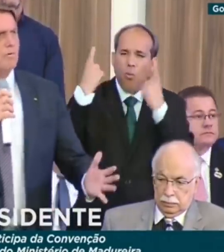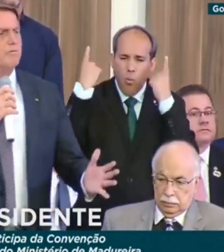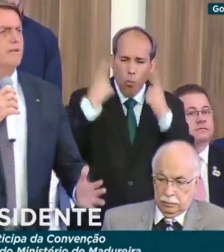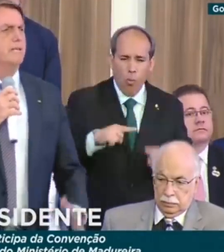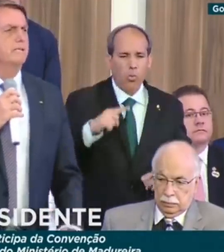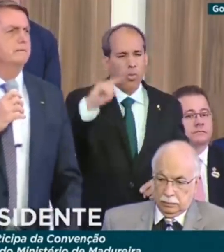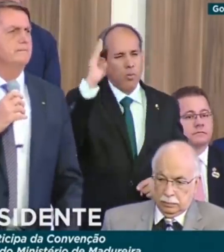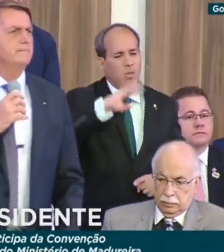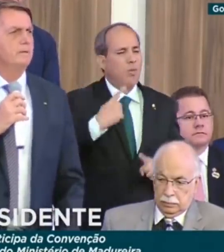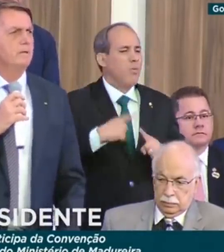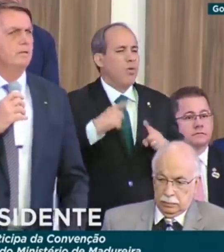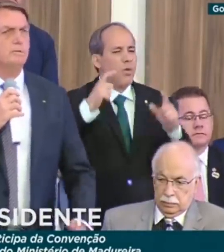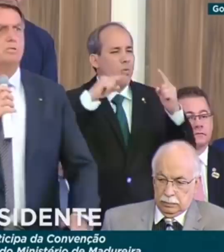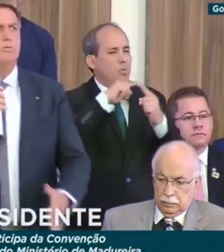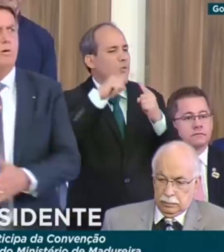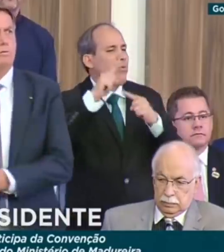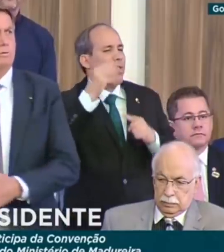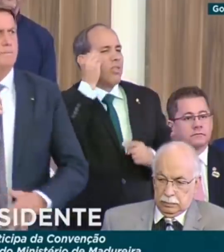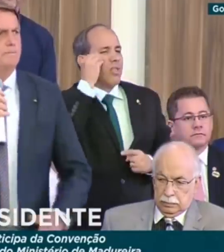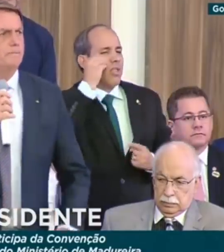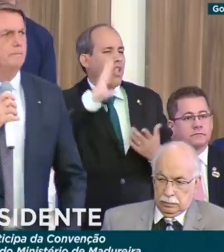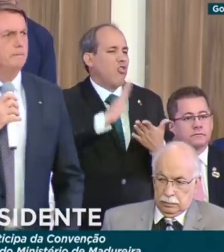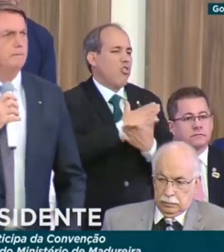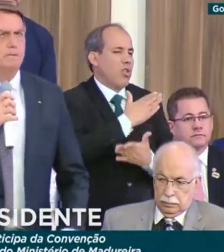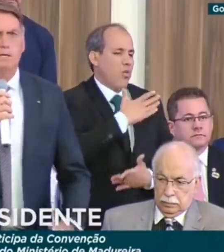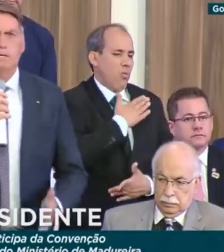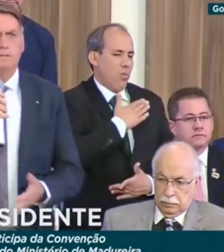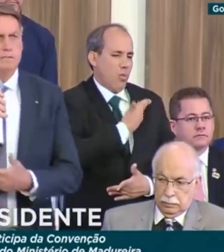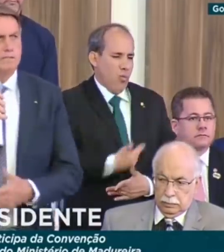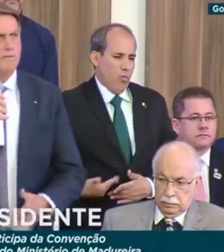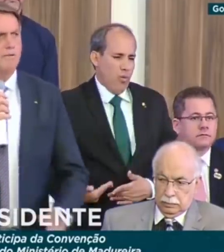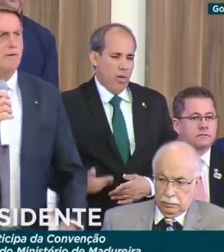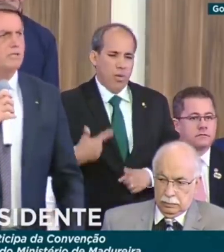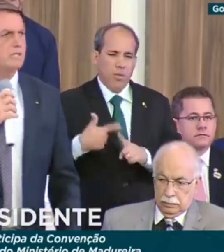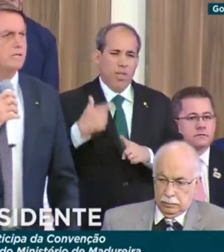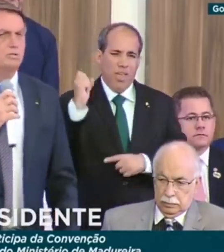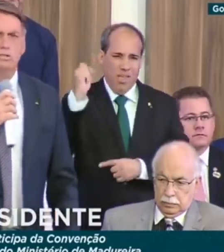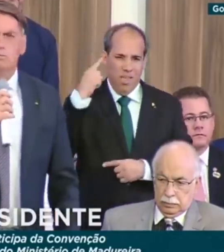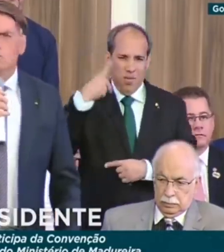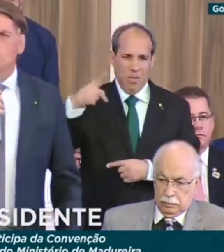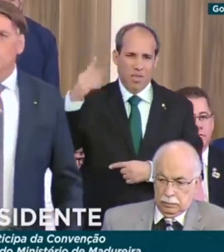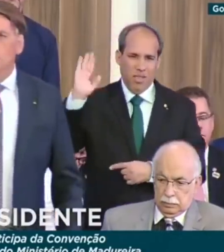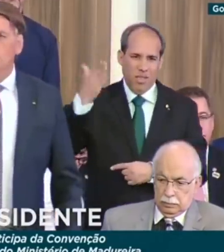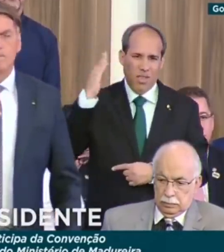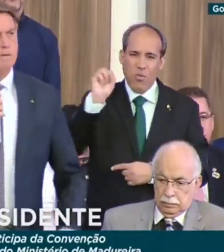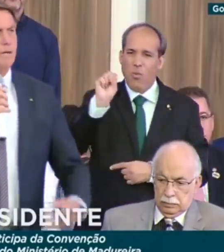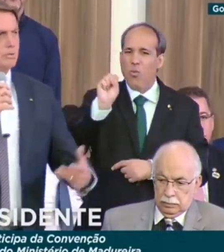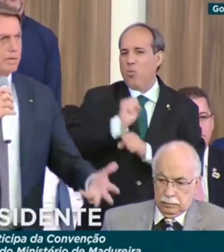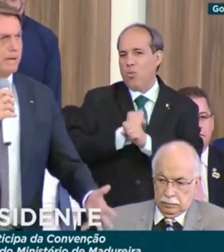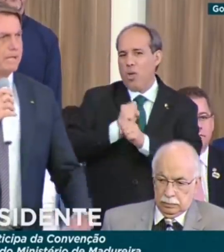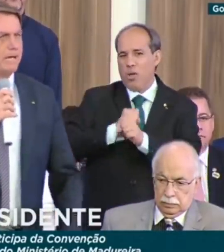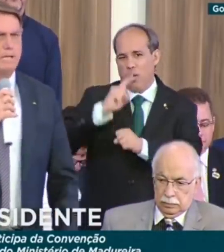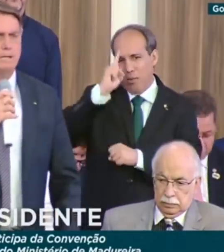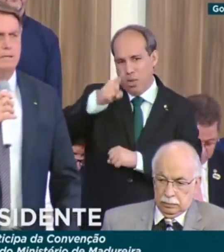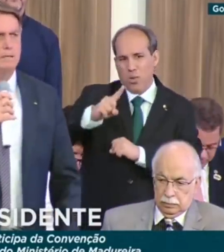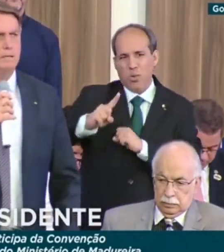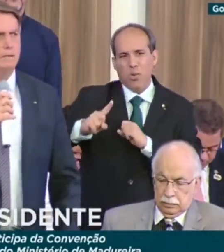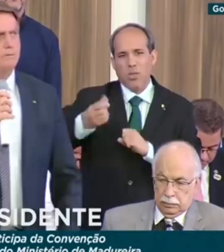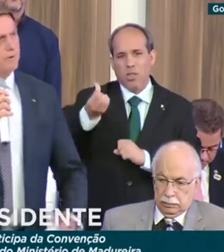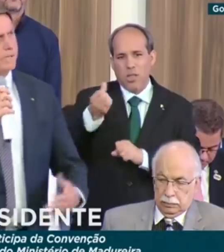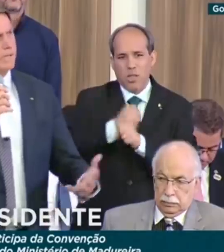tirar o governo daqui, como se um outro que esteve à frente do executivo por 8 anos e mandou em mais